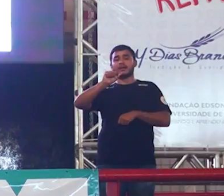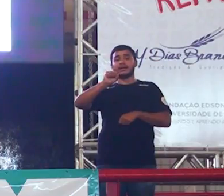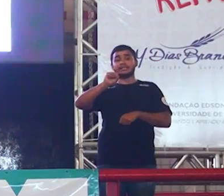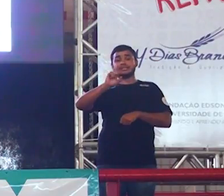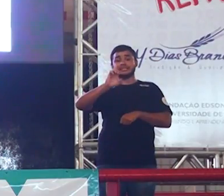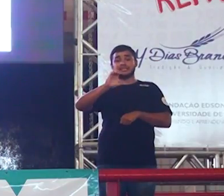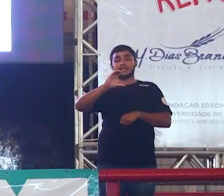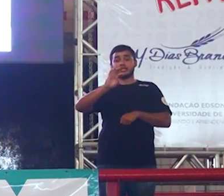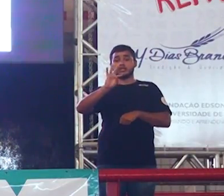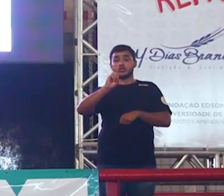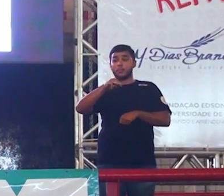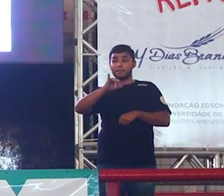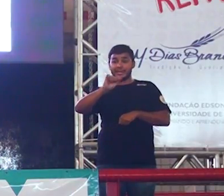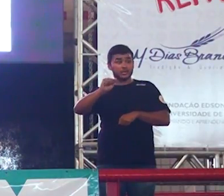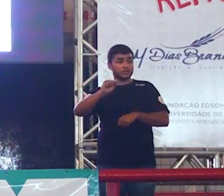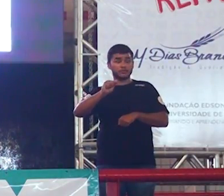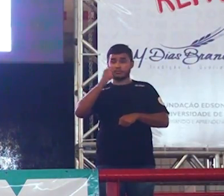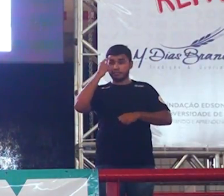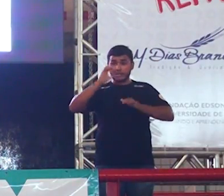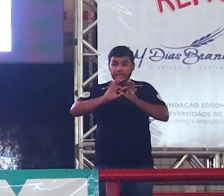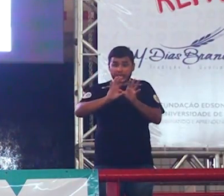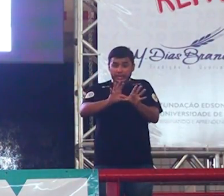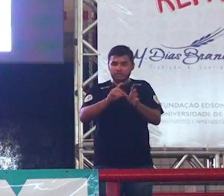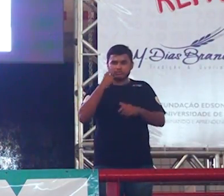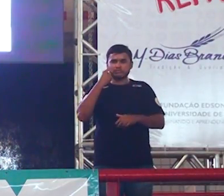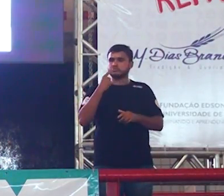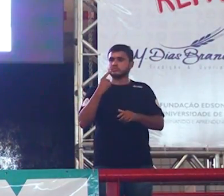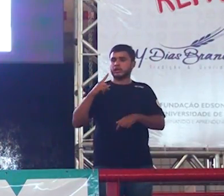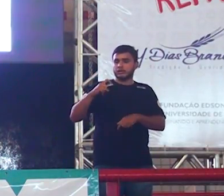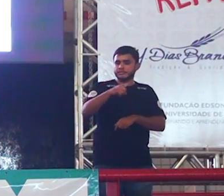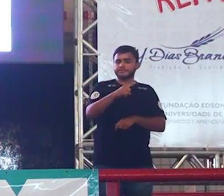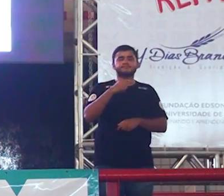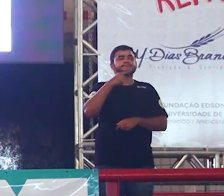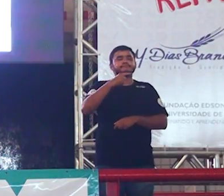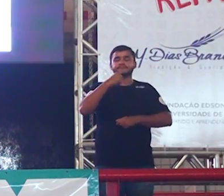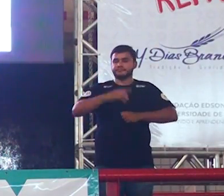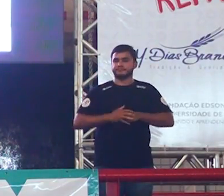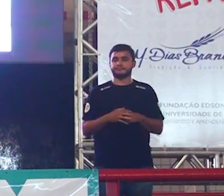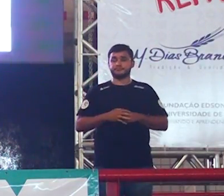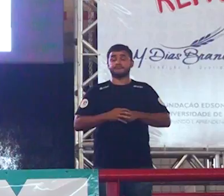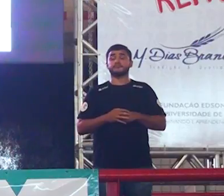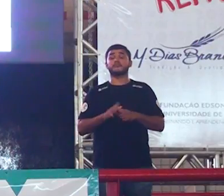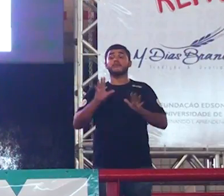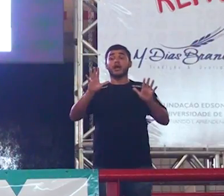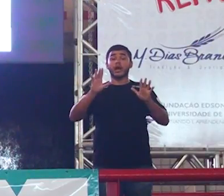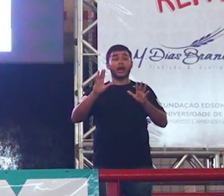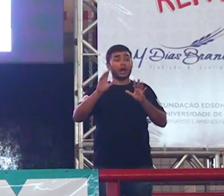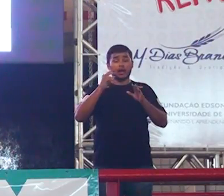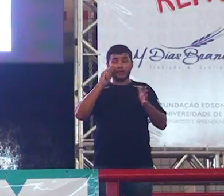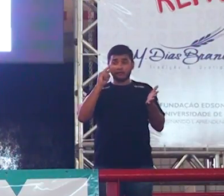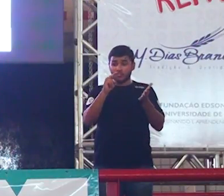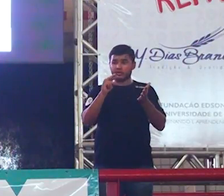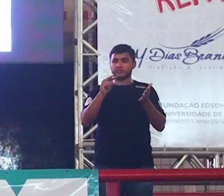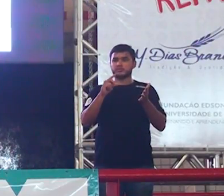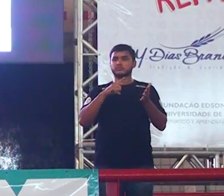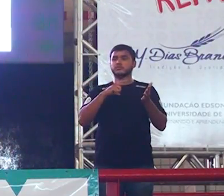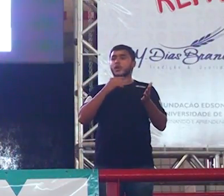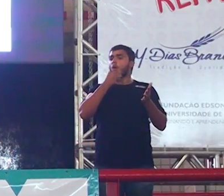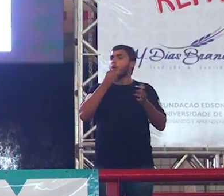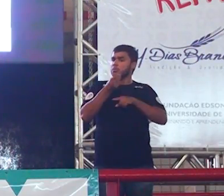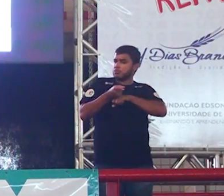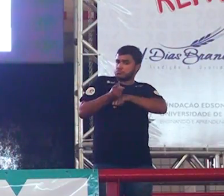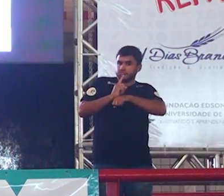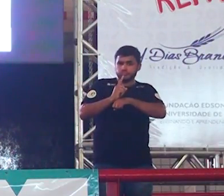de gametas no sêmen, tá ok? Então você vai ter quem? Você vai ter o corte. O homem, ele continua a ter a